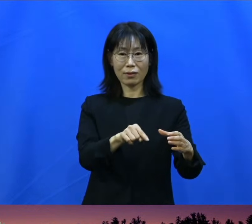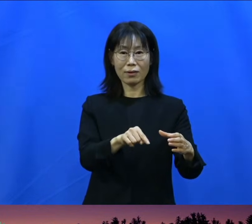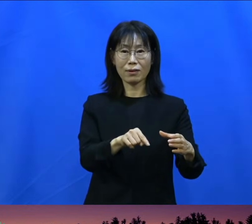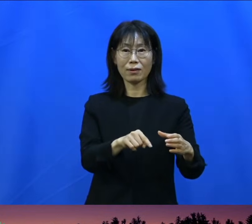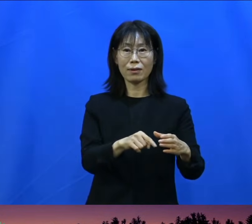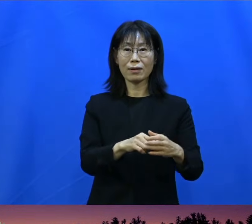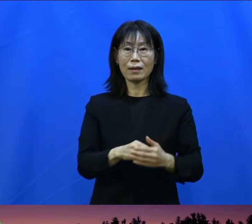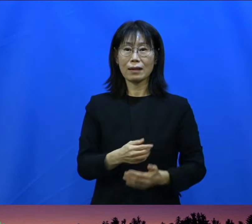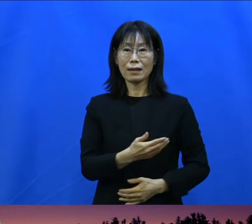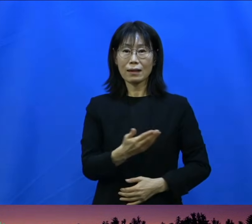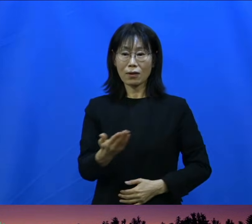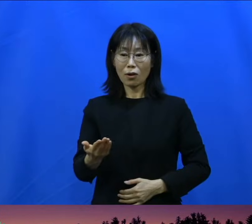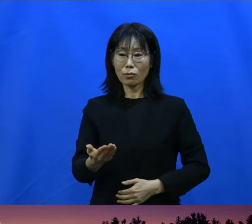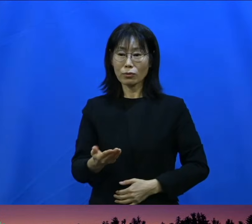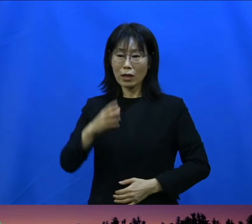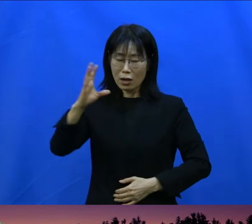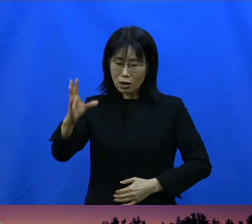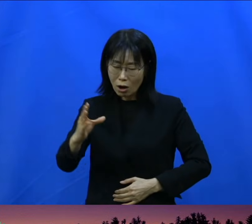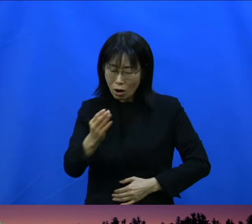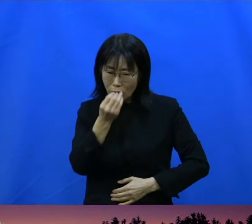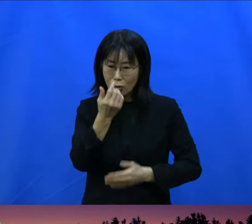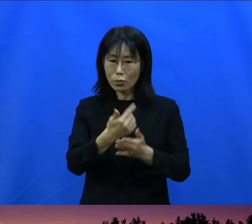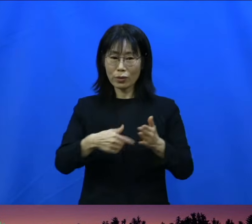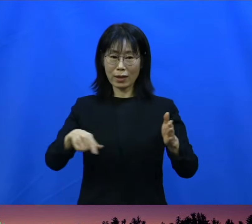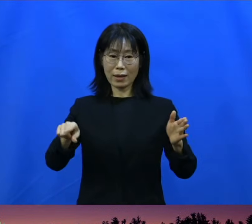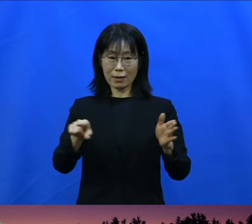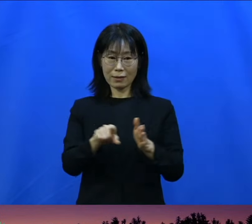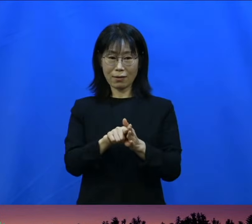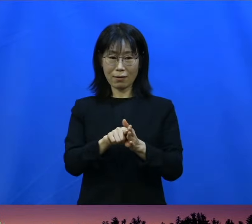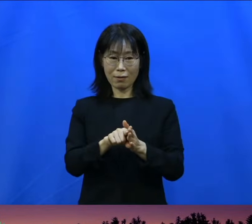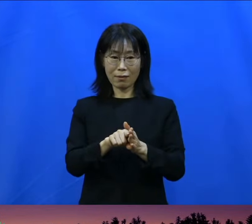거룩을 위해 남겨진 백성이 있다는 거예요. 남은 자,